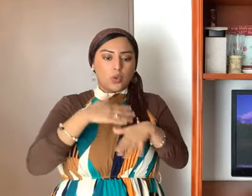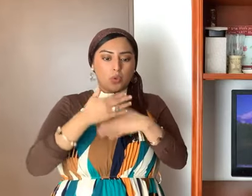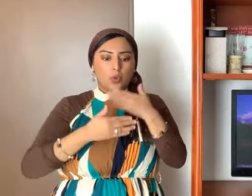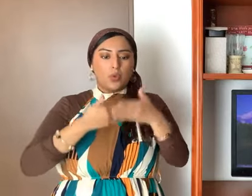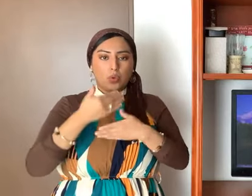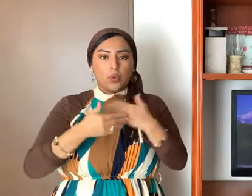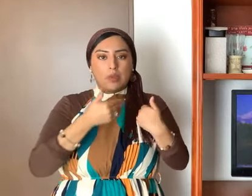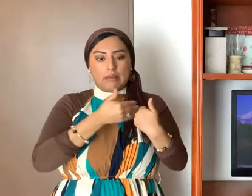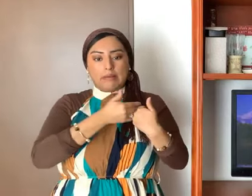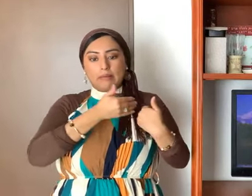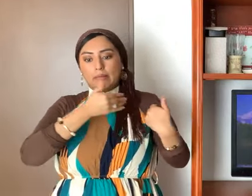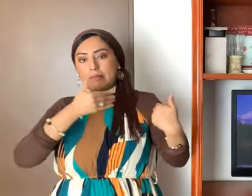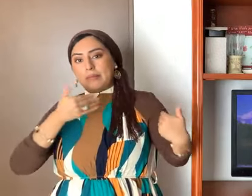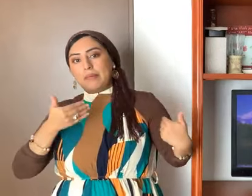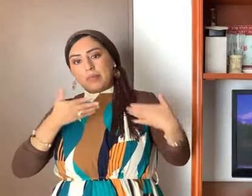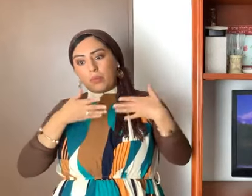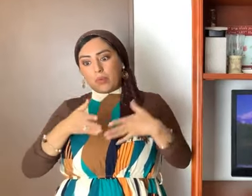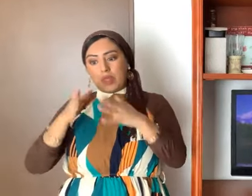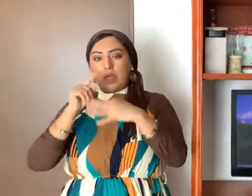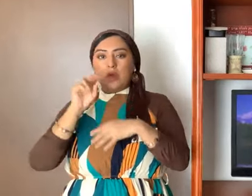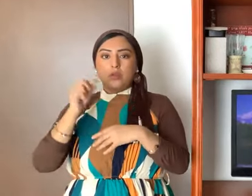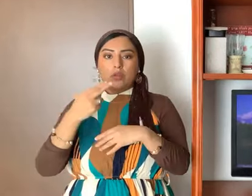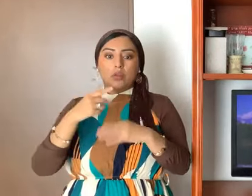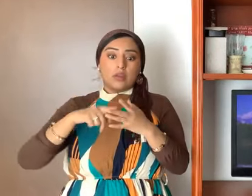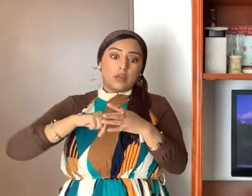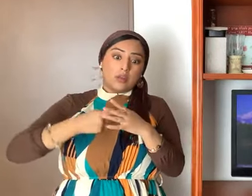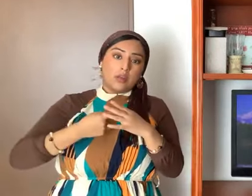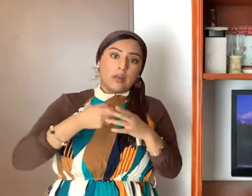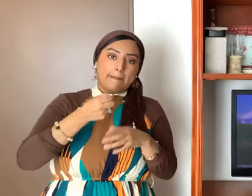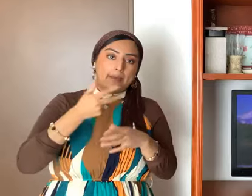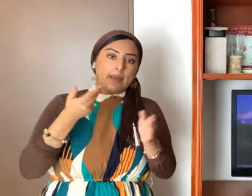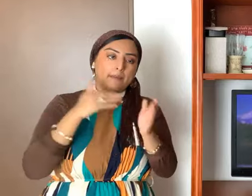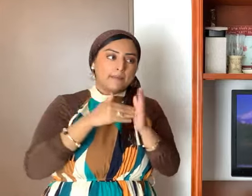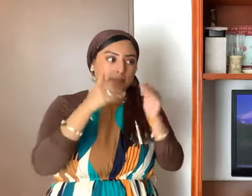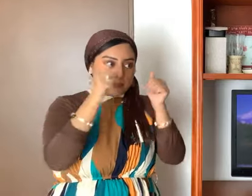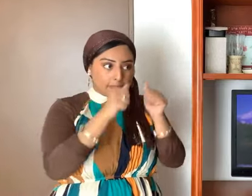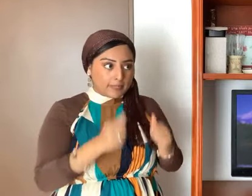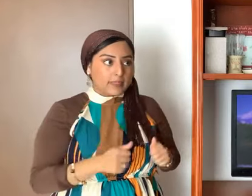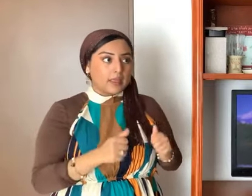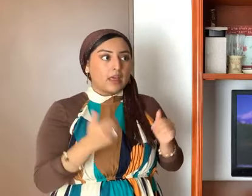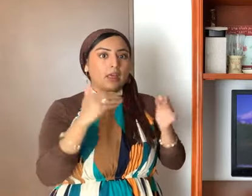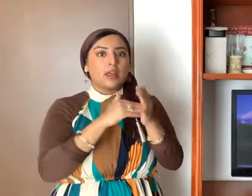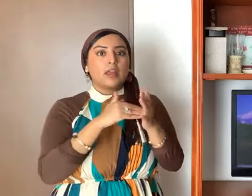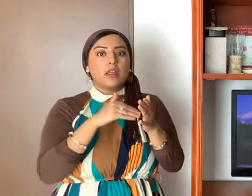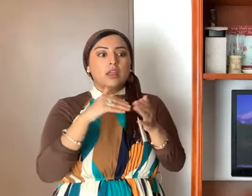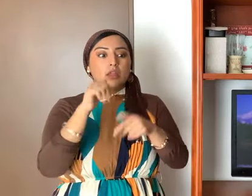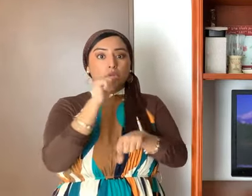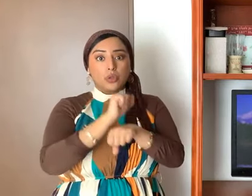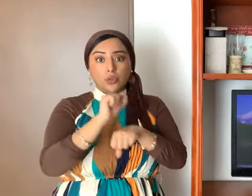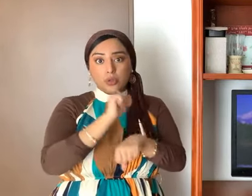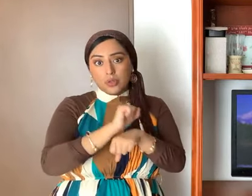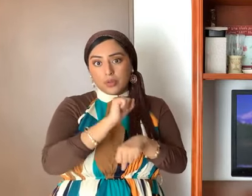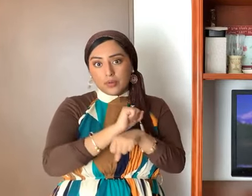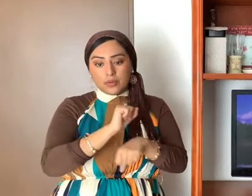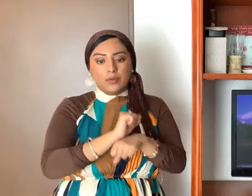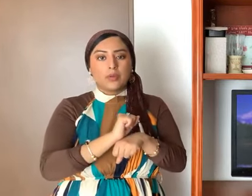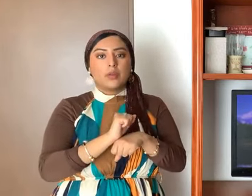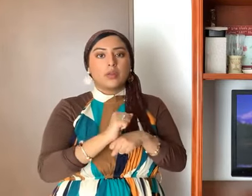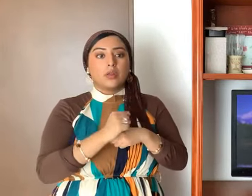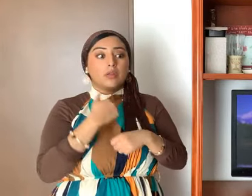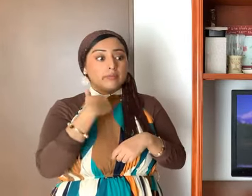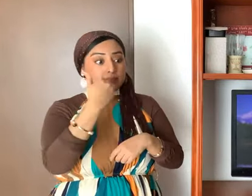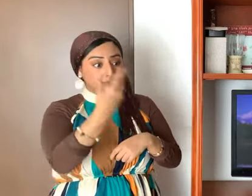a alejarse del camino de la Torah. Empiezan a volver a idolatrar a San Trabajo, a San Trabajo. Se les